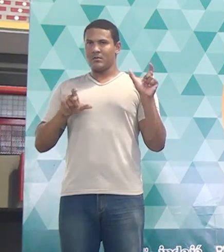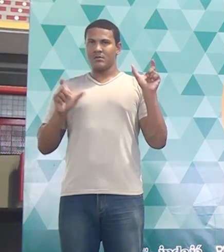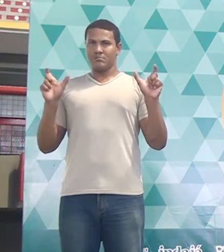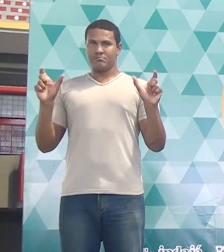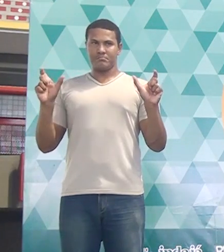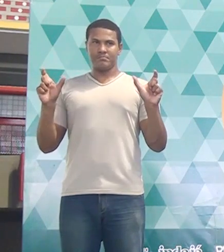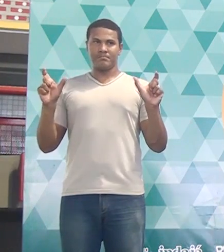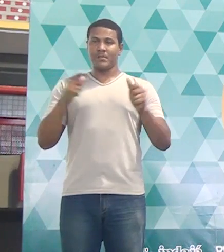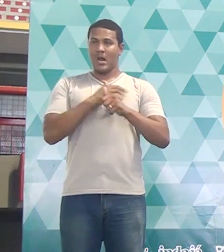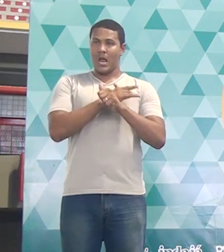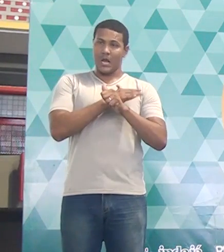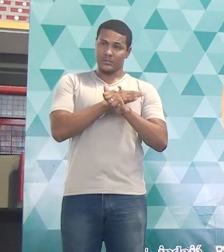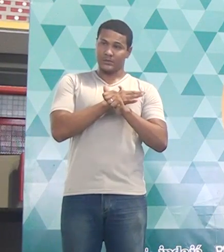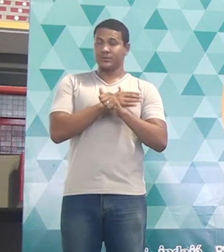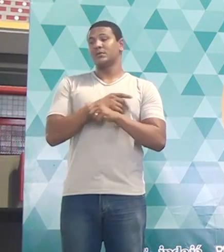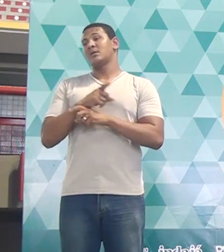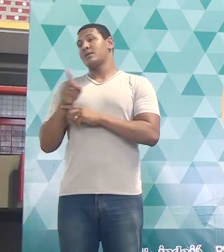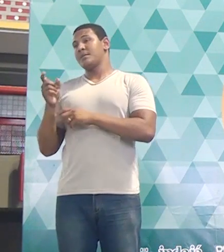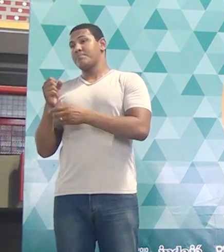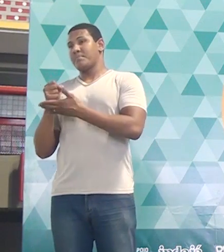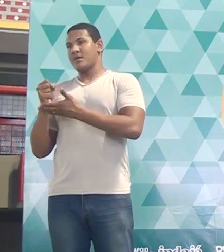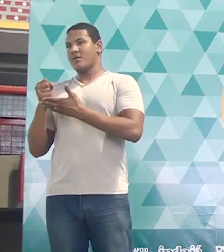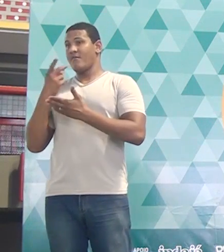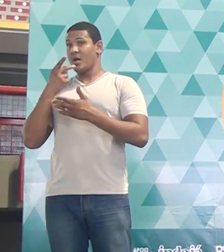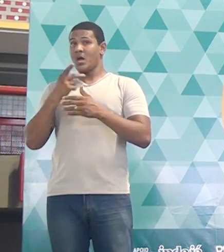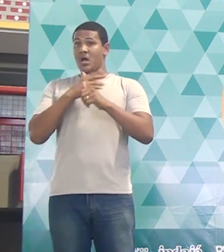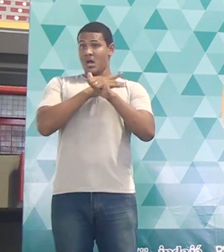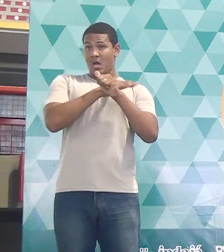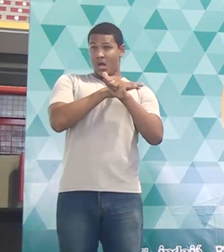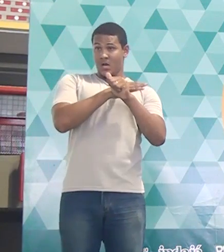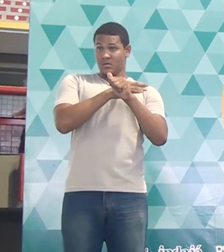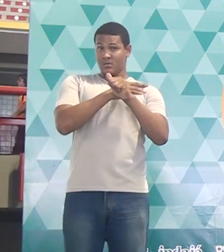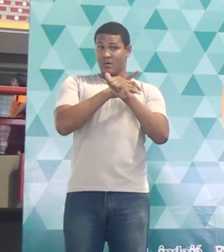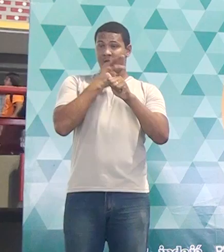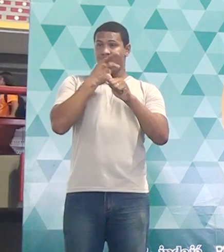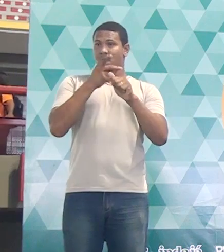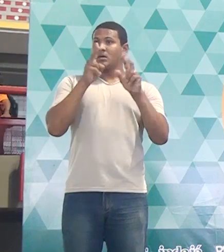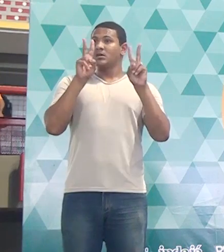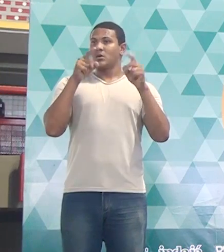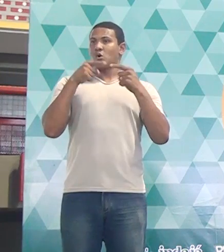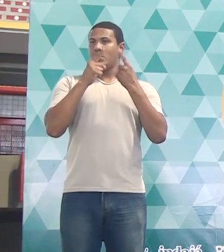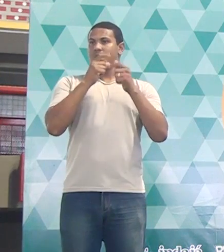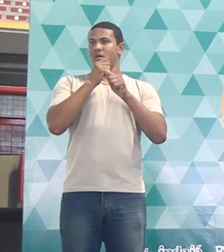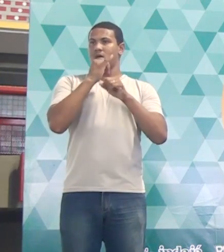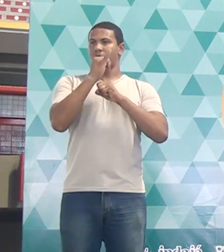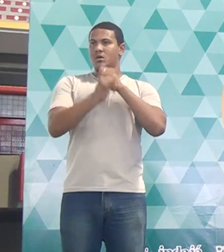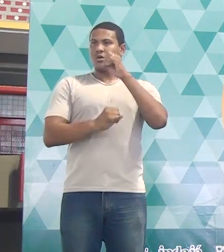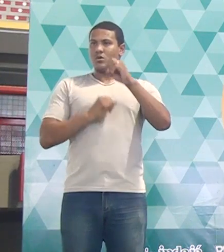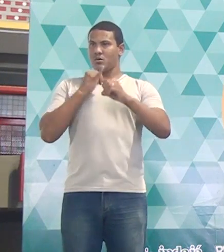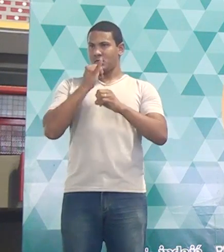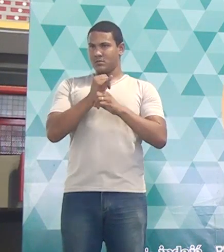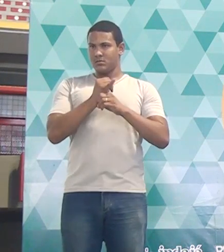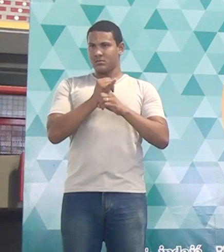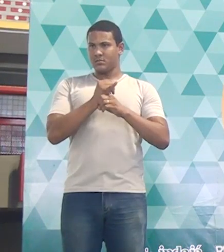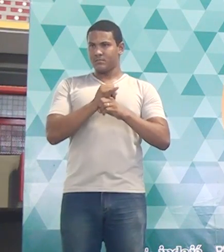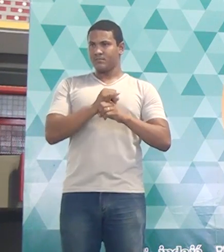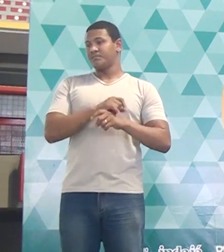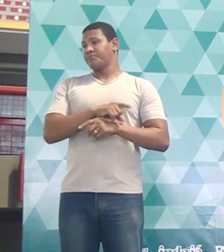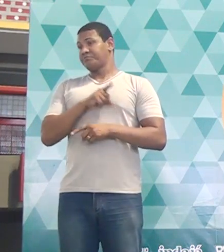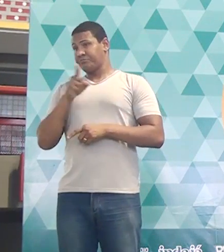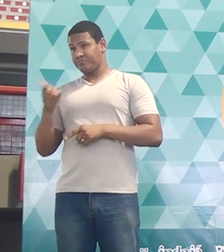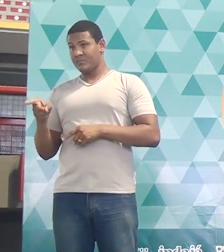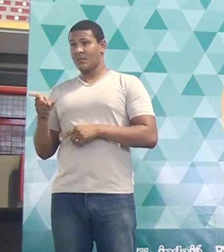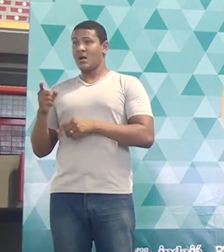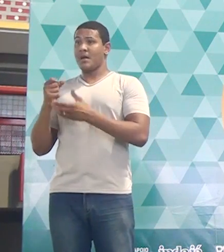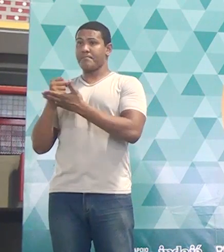outra para a base. Quando eu falei sobre ácidos, eu falei ionização. Quando eu falei sobre base, eu falei dissociação iônica.